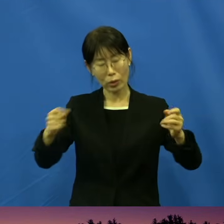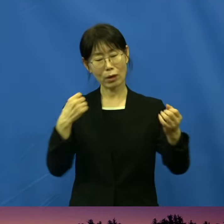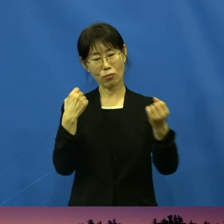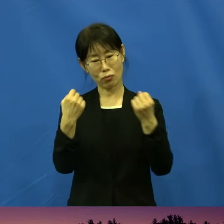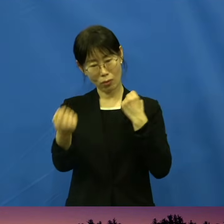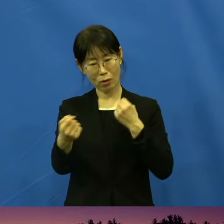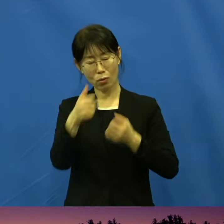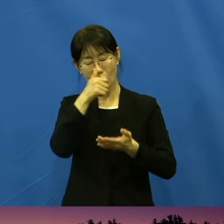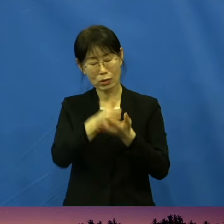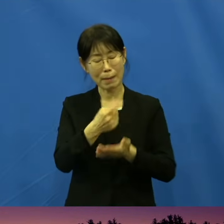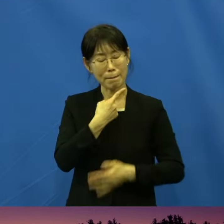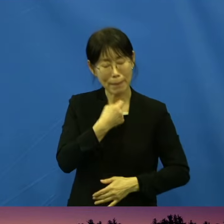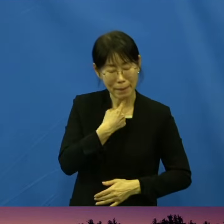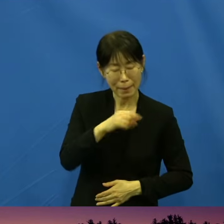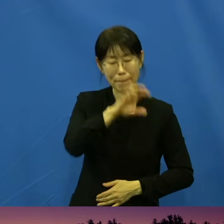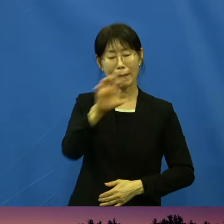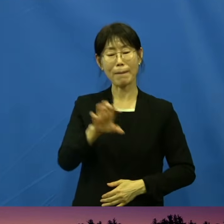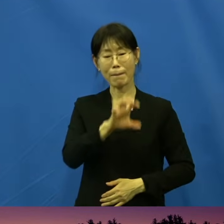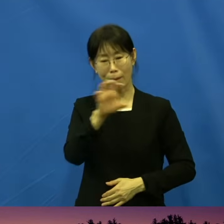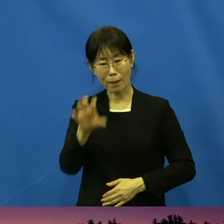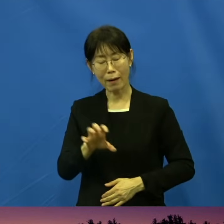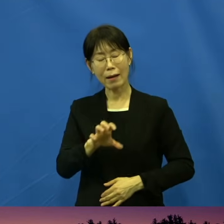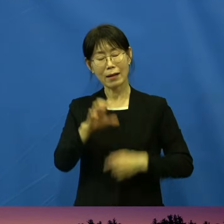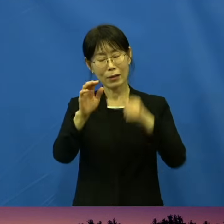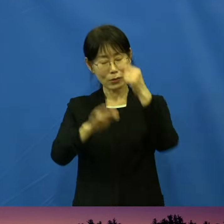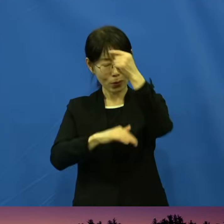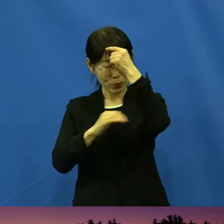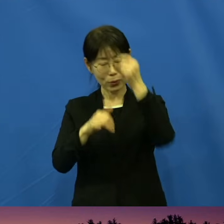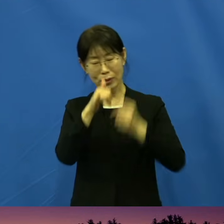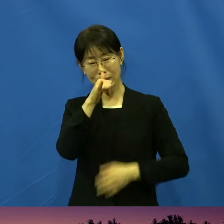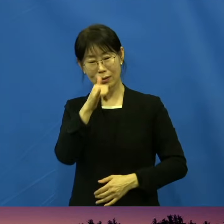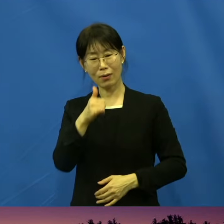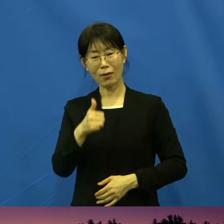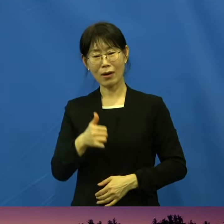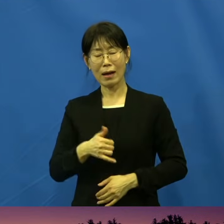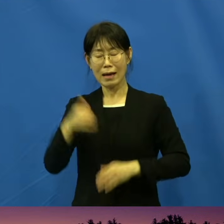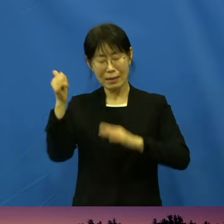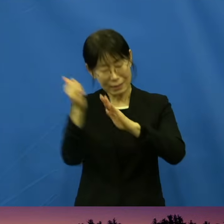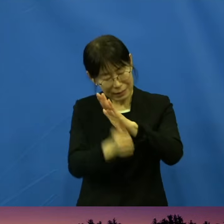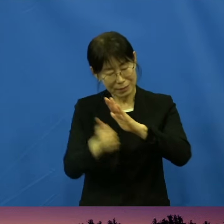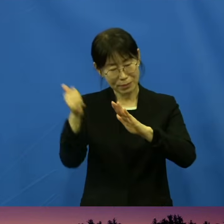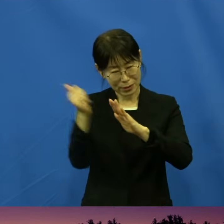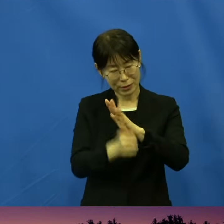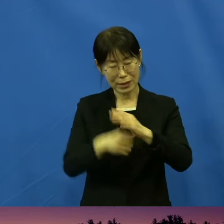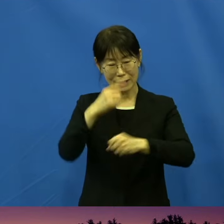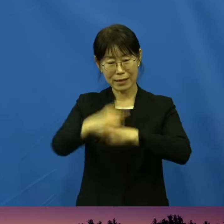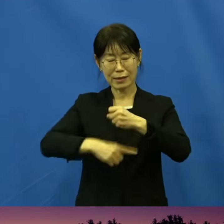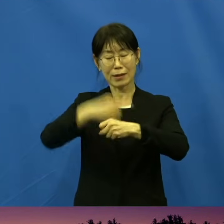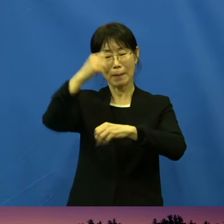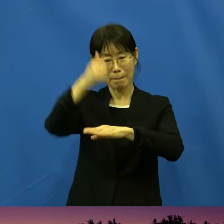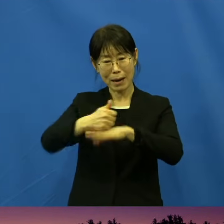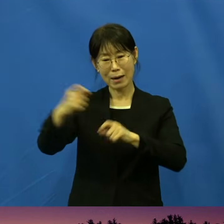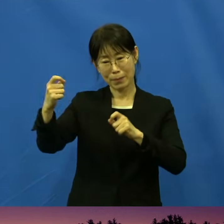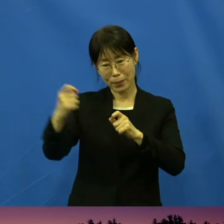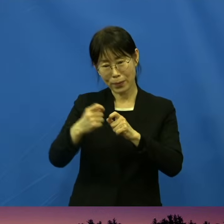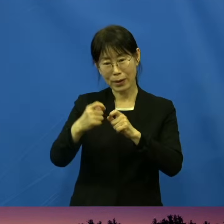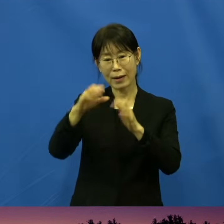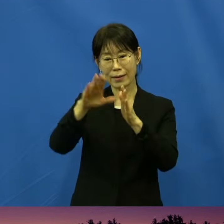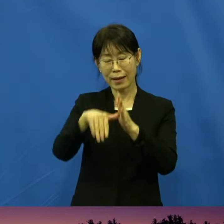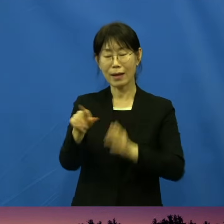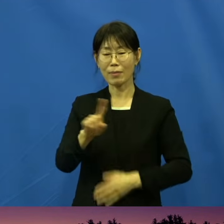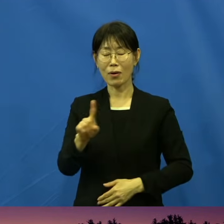죄를 반복해서 짓고 내가 목표를 세운 것이 늘 실패하고 연말 되면 자신의